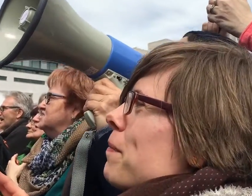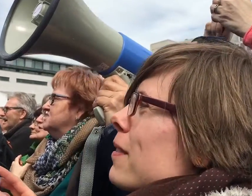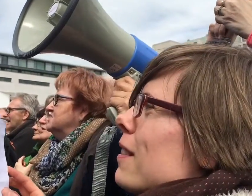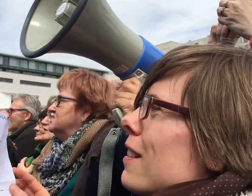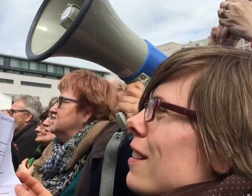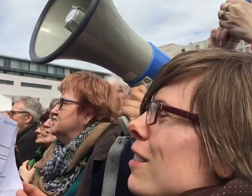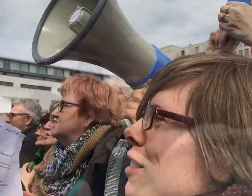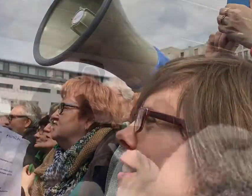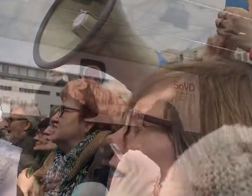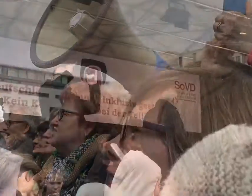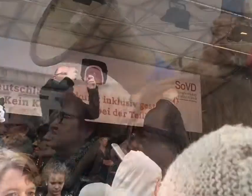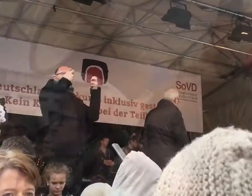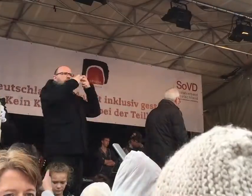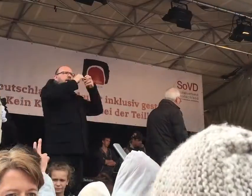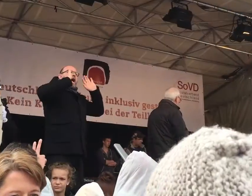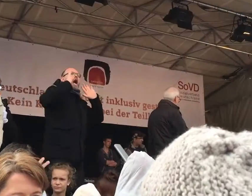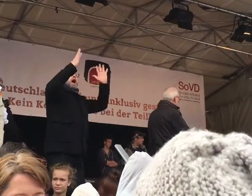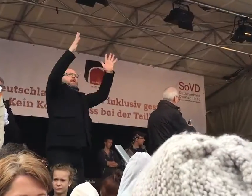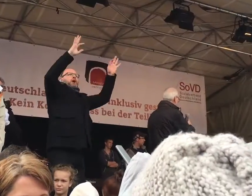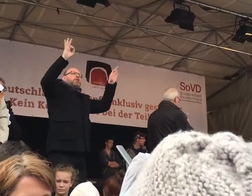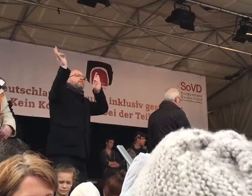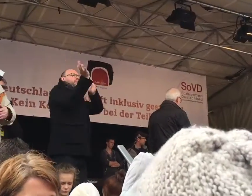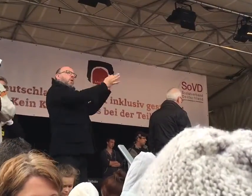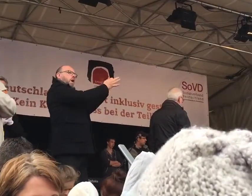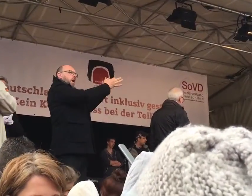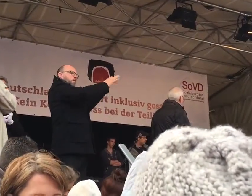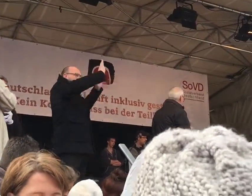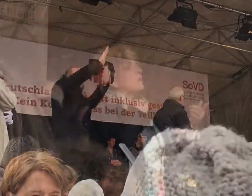Gewaltiger. Es gab eine Studie. Kurz Applaus für Sigrid Anada, bitte.